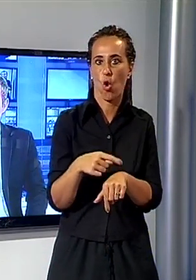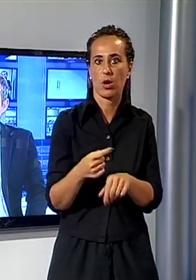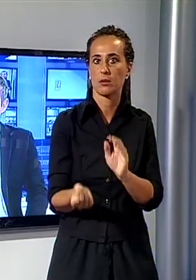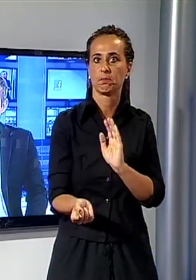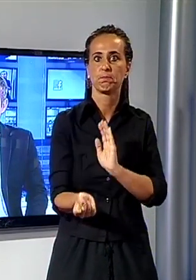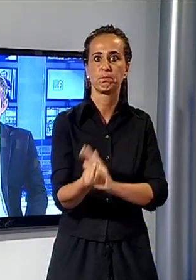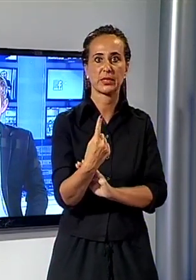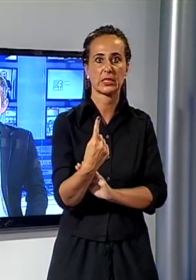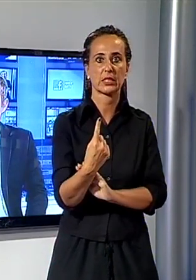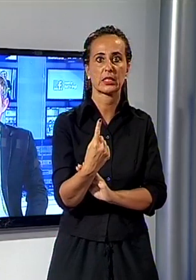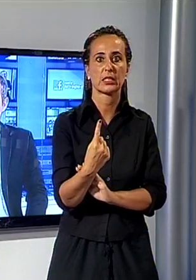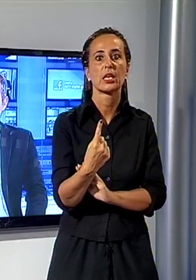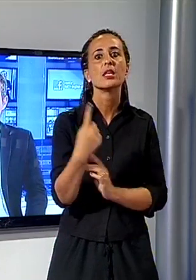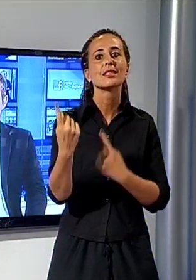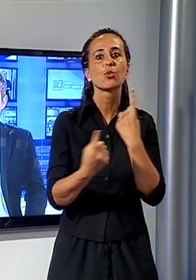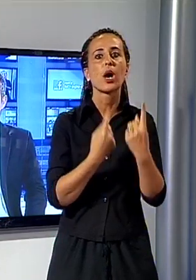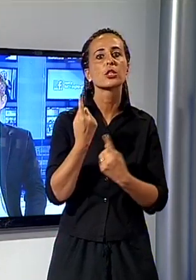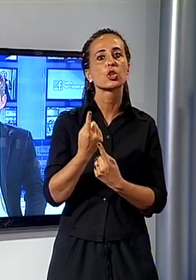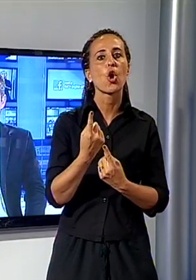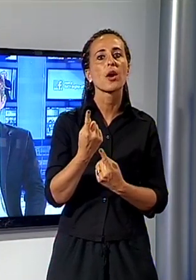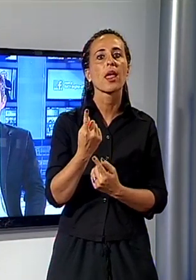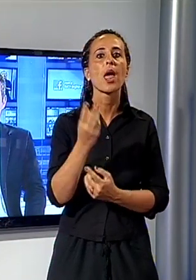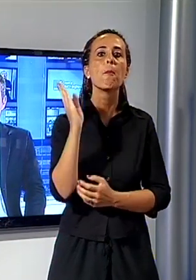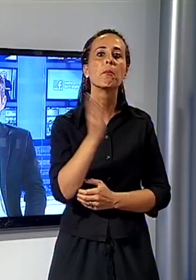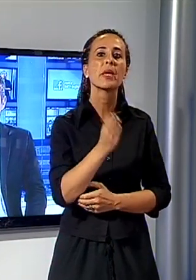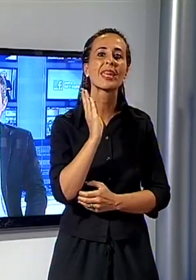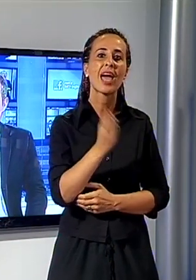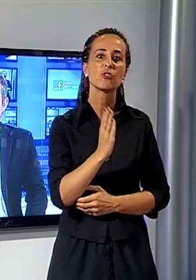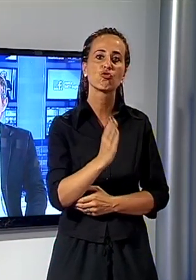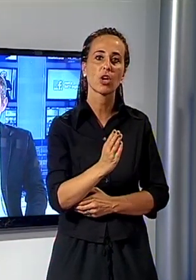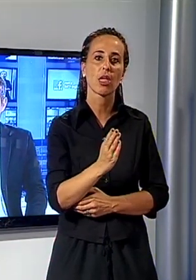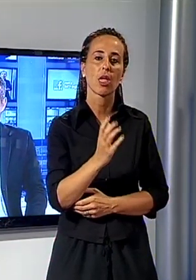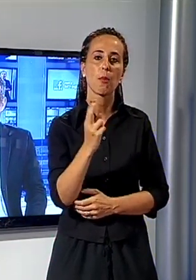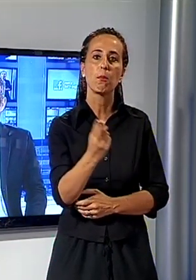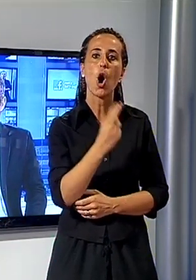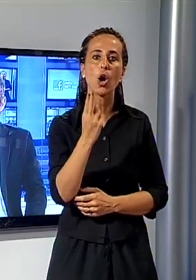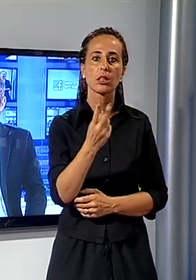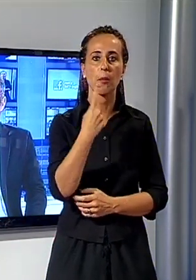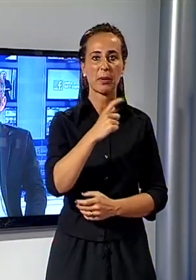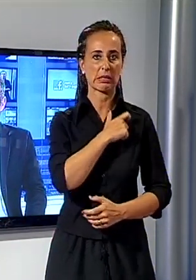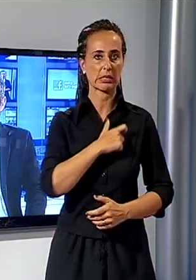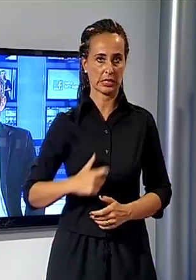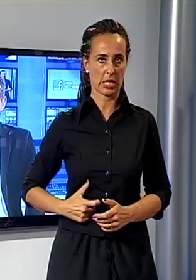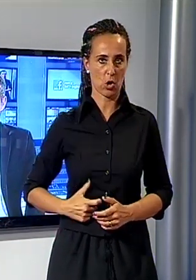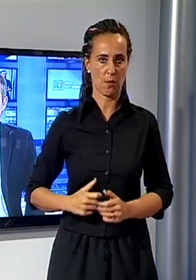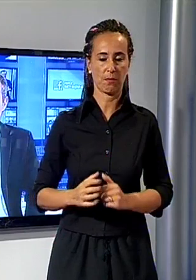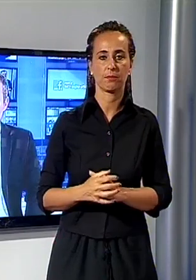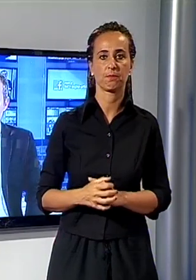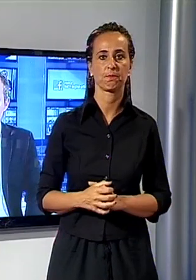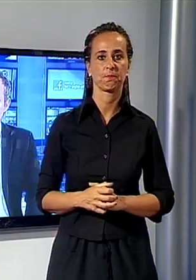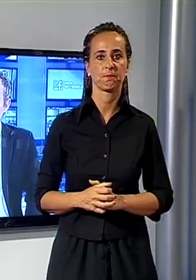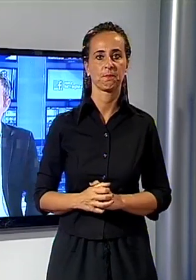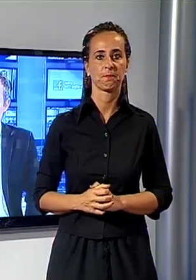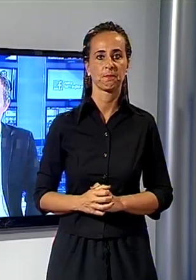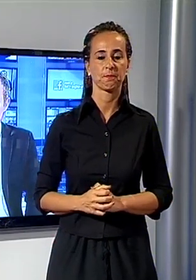minacce di morte nei confronti del primo cittadino di Camaiore, il sindaco Alessandro Del Dotto. Ce ne parla Federico Conti.